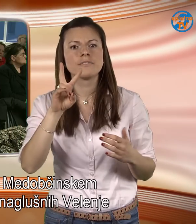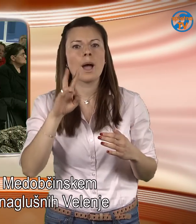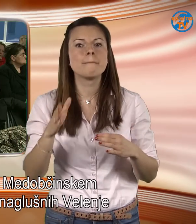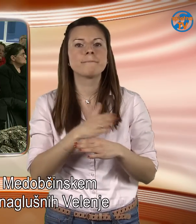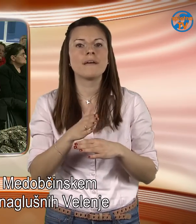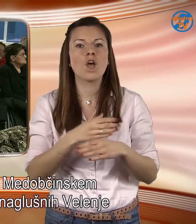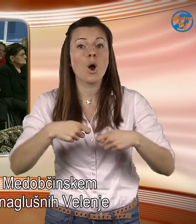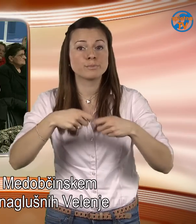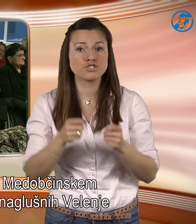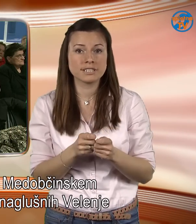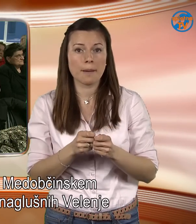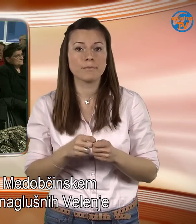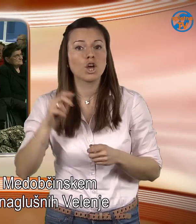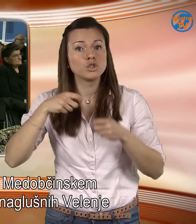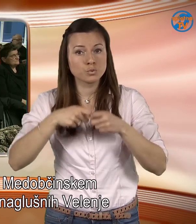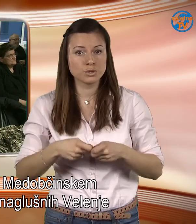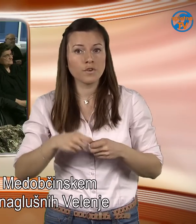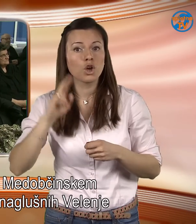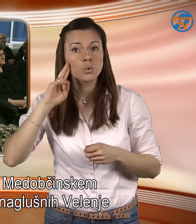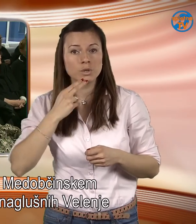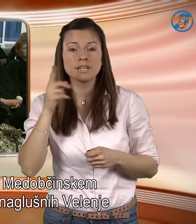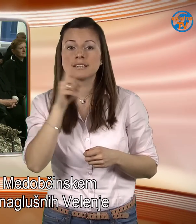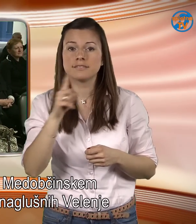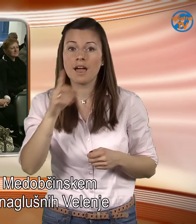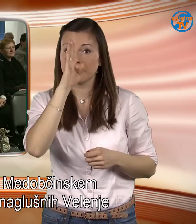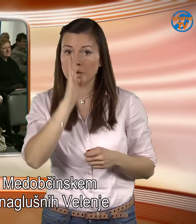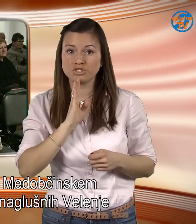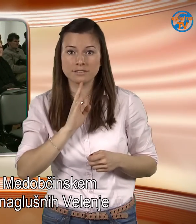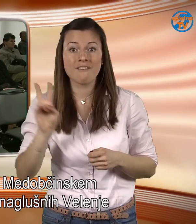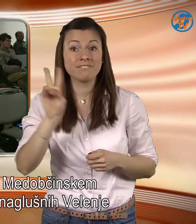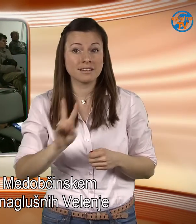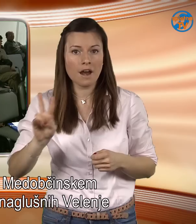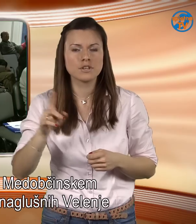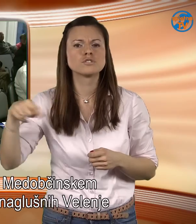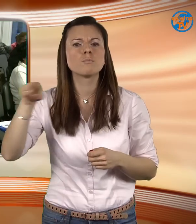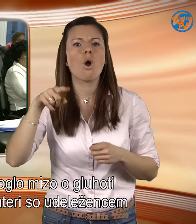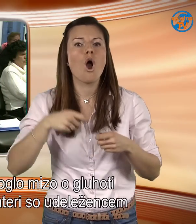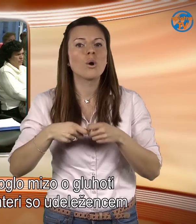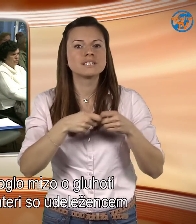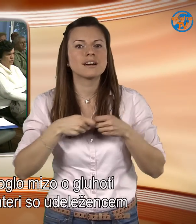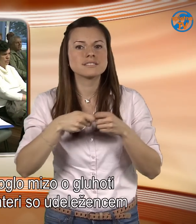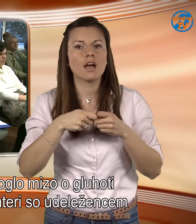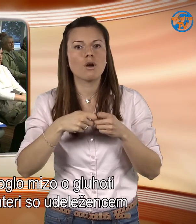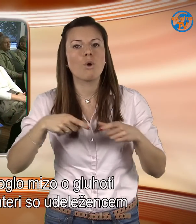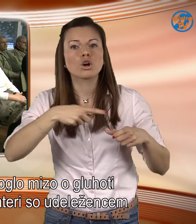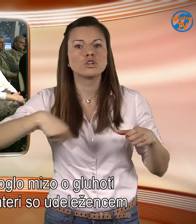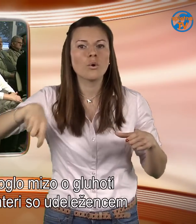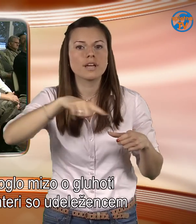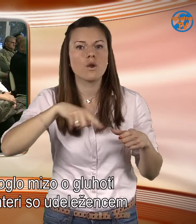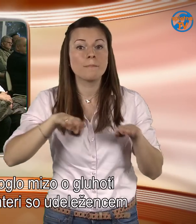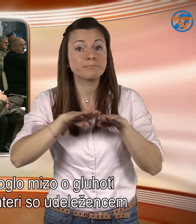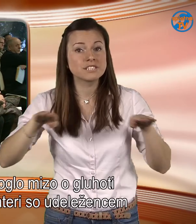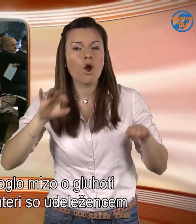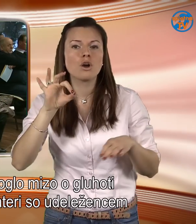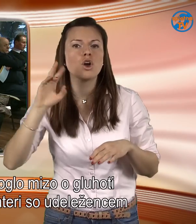Pozdravljeni! V Medobčinskem društvu gluhih in naglušnih Velenje so organizirali okroglo mizo o gluhoti in naglušnosti, na